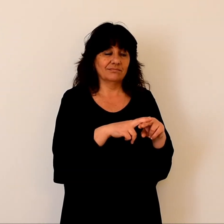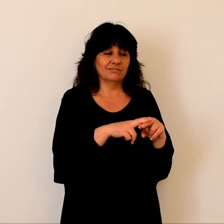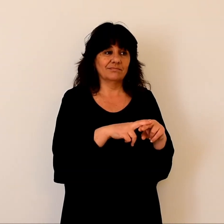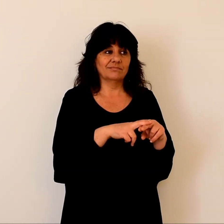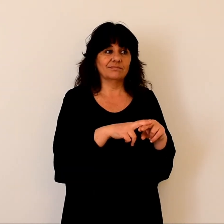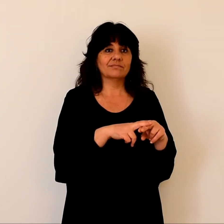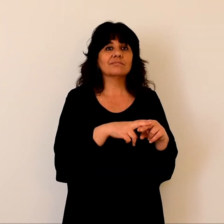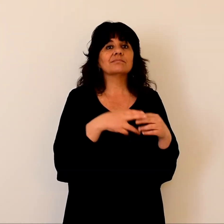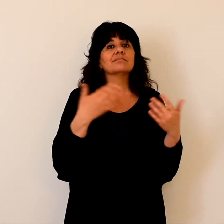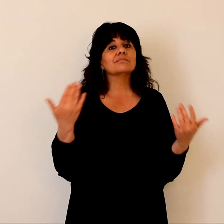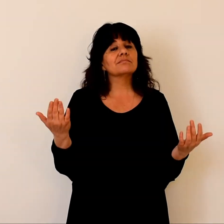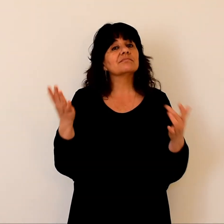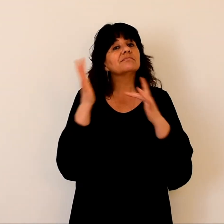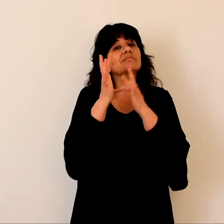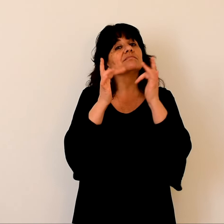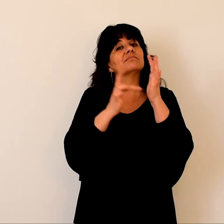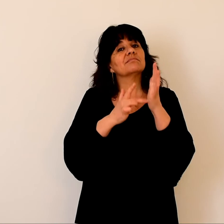Jésus disait encore cette parabole.